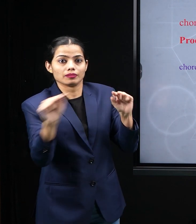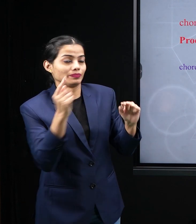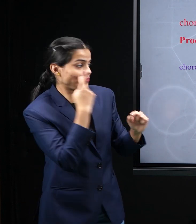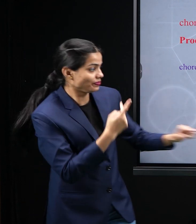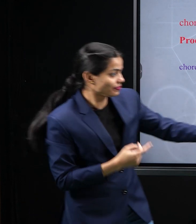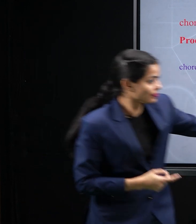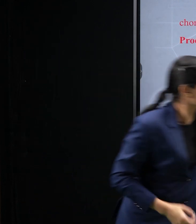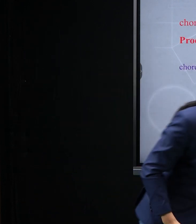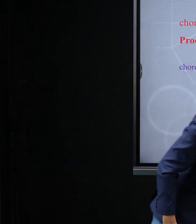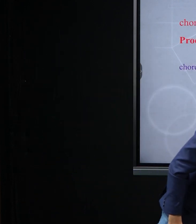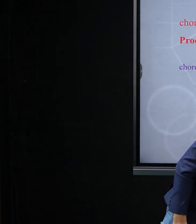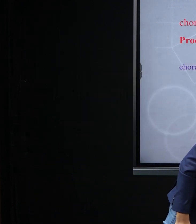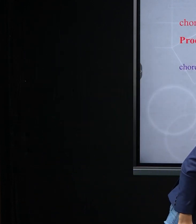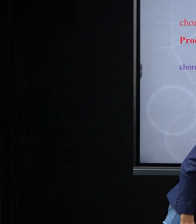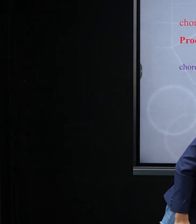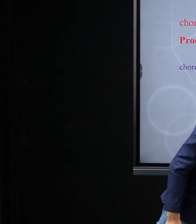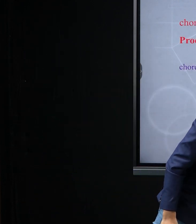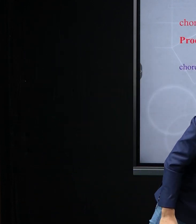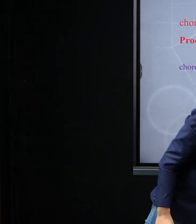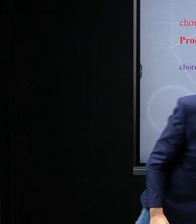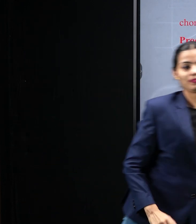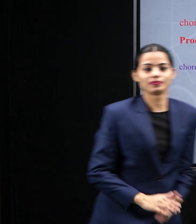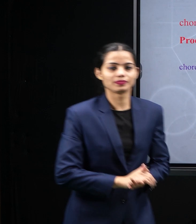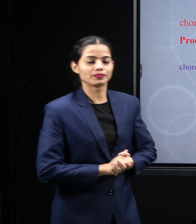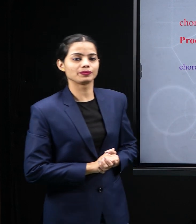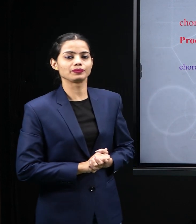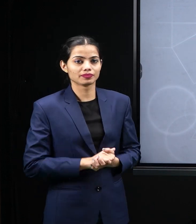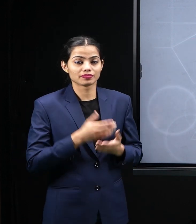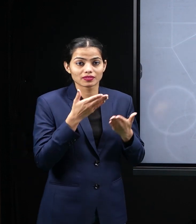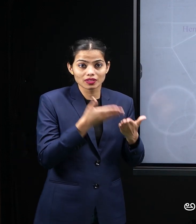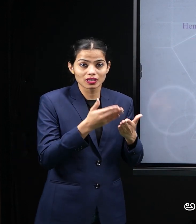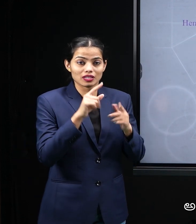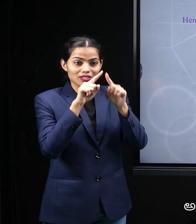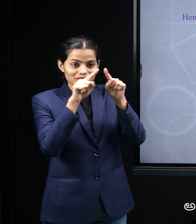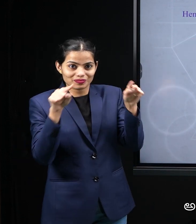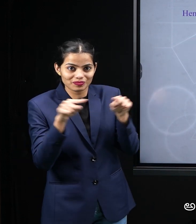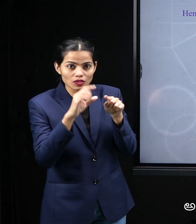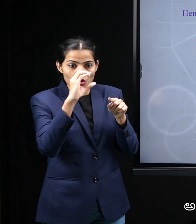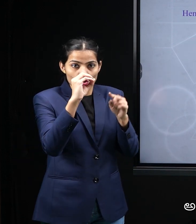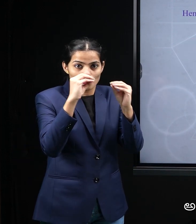OB OB అదే వైపు. అందువల్ల ట్రయాంగిల్